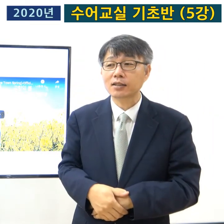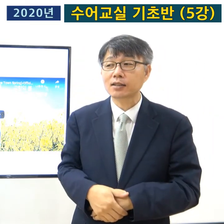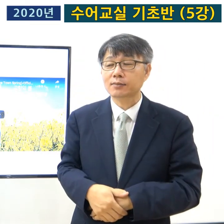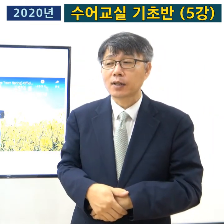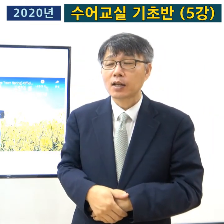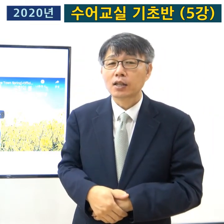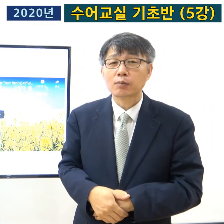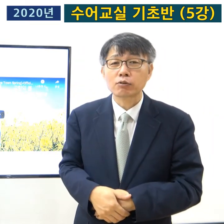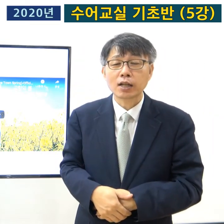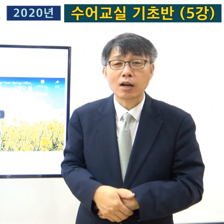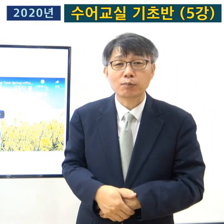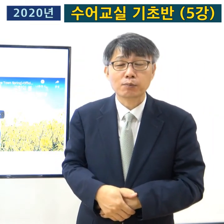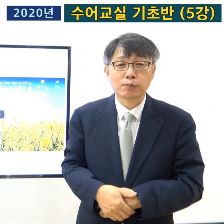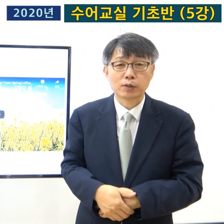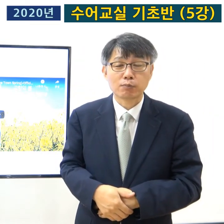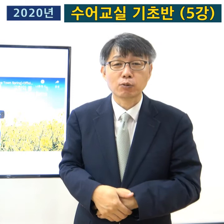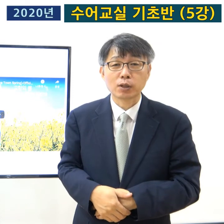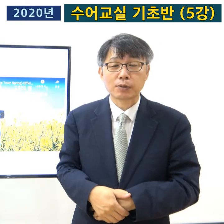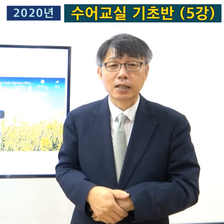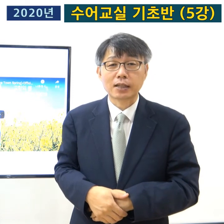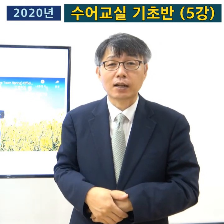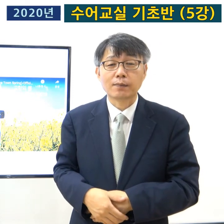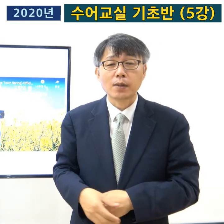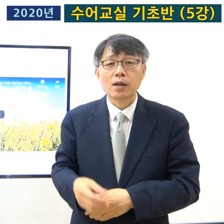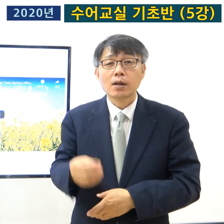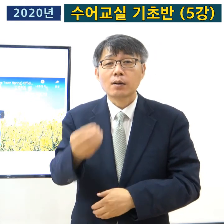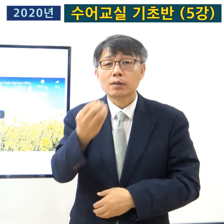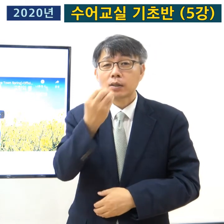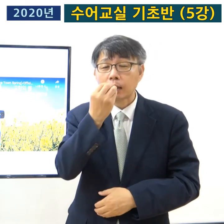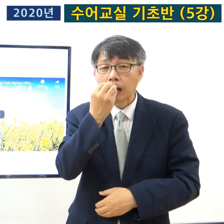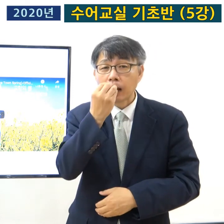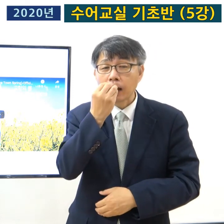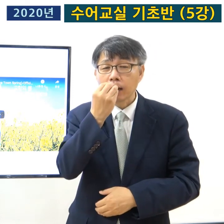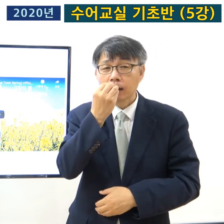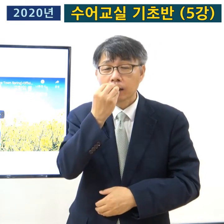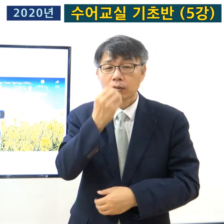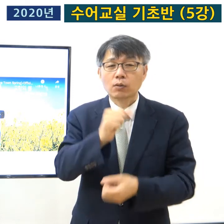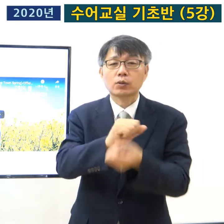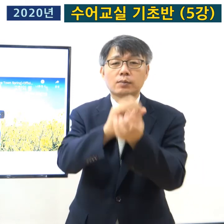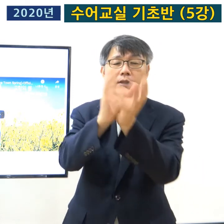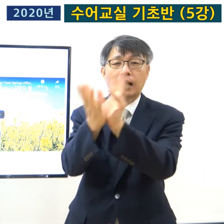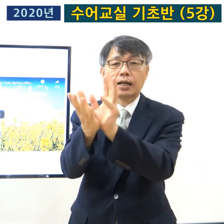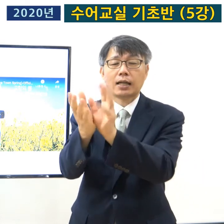진달래는 입술색하고 이제 분홍색 비슷하잖아요. 진달래